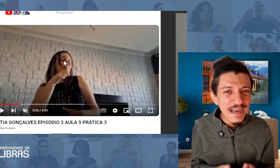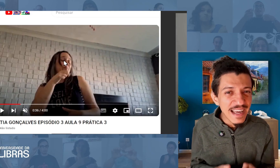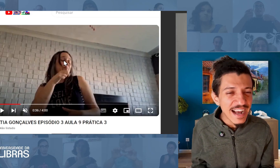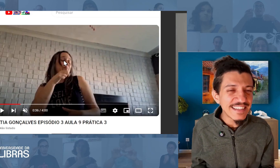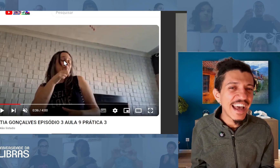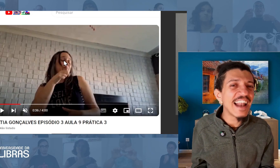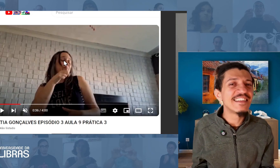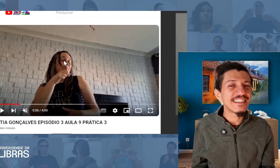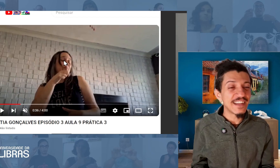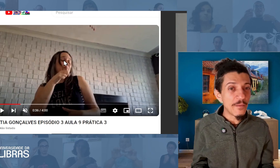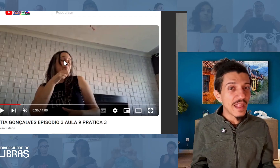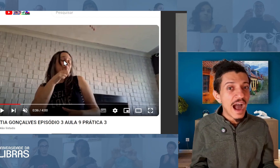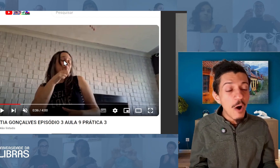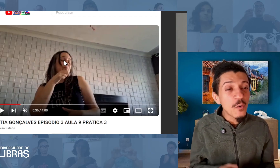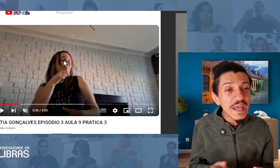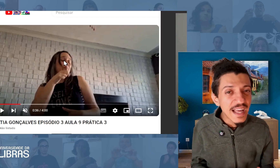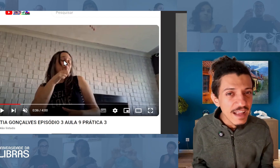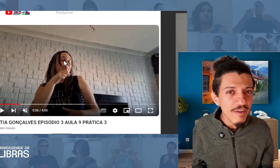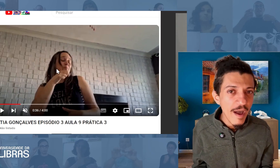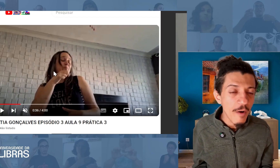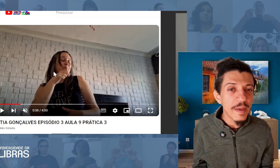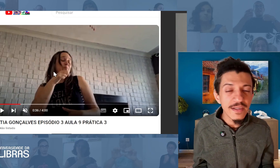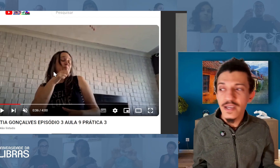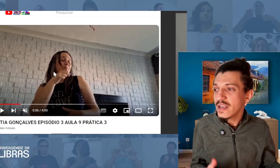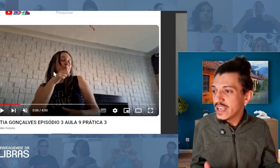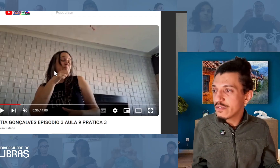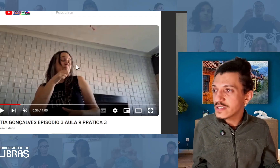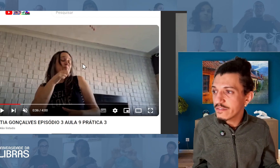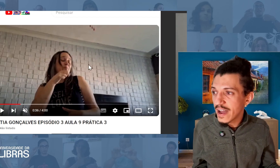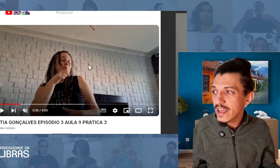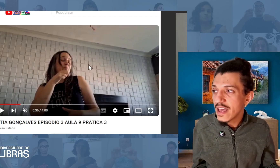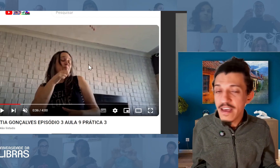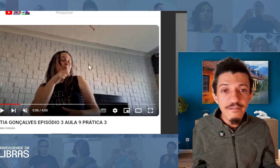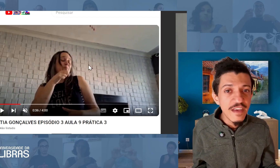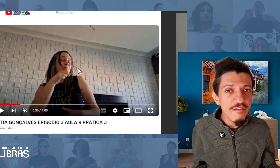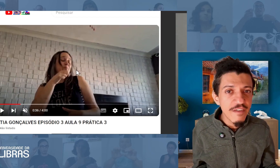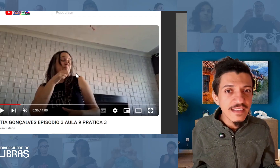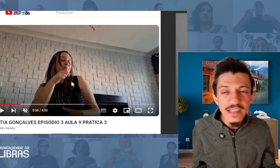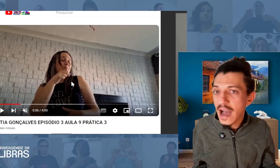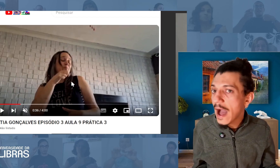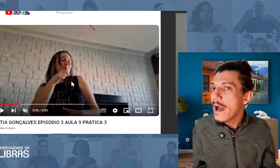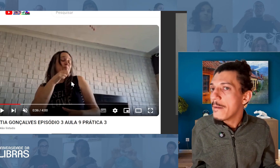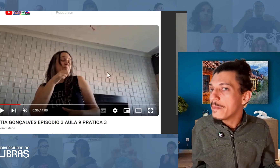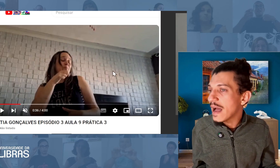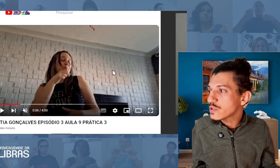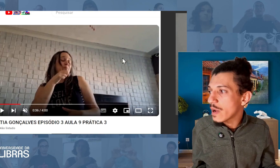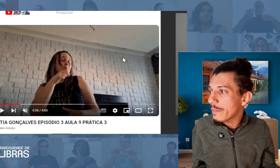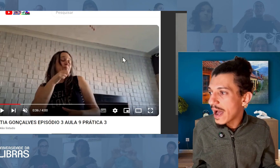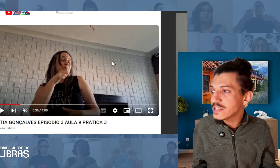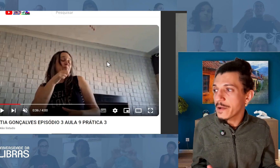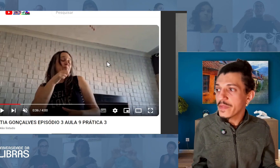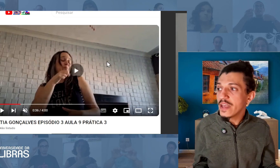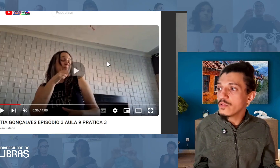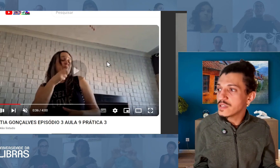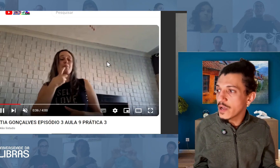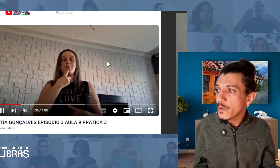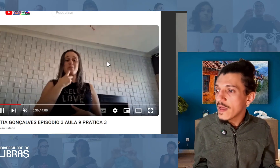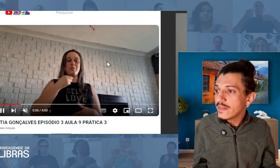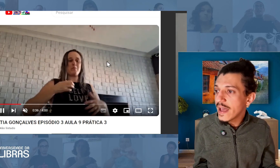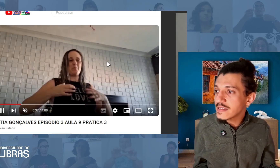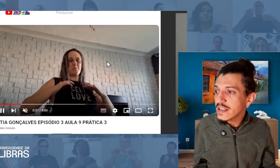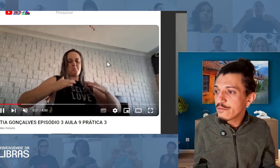uma grande realização, algo incrível realmente que você vai vivenciar na sua prática e no